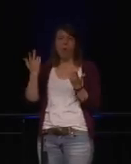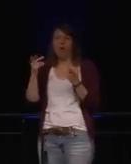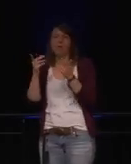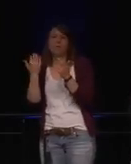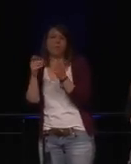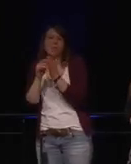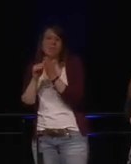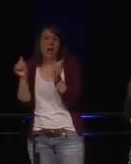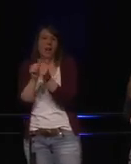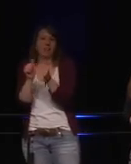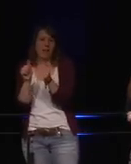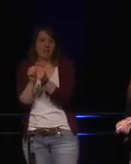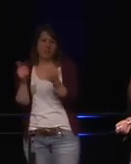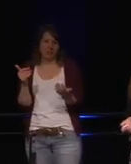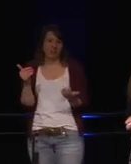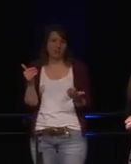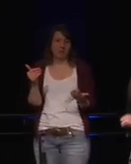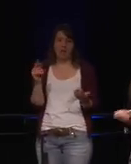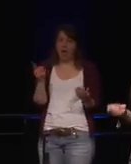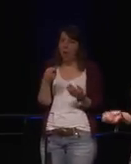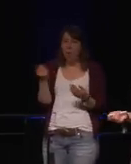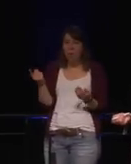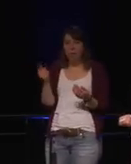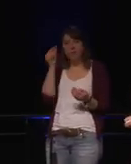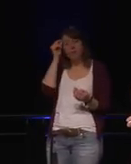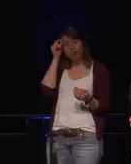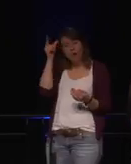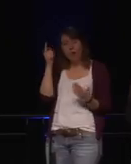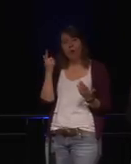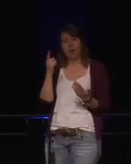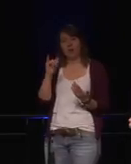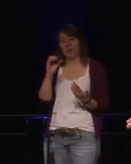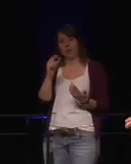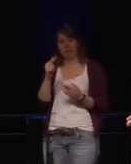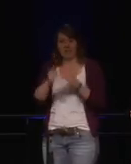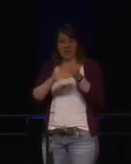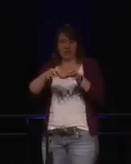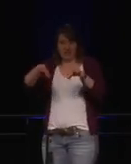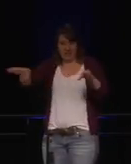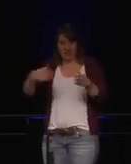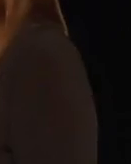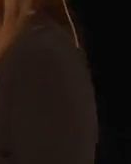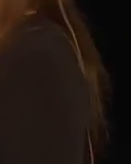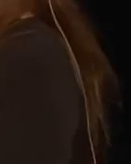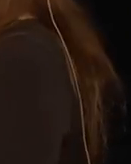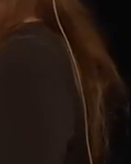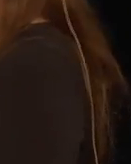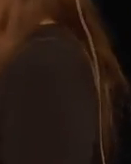Y sistemas digitales también son inteligentes, son aparatos de la Internet de las Cosas